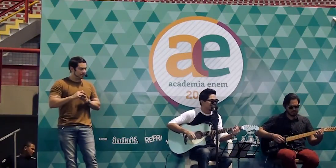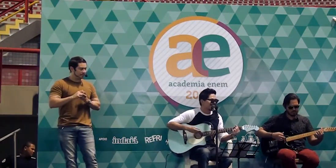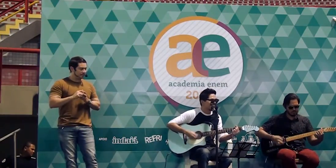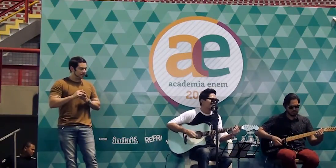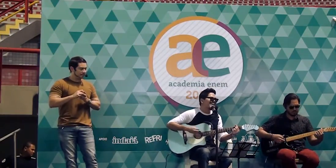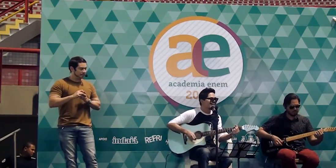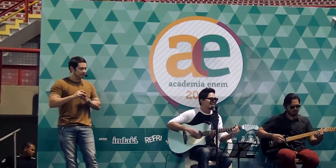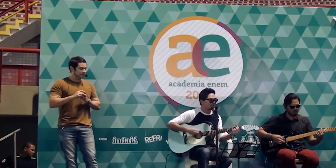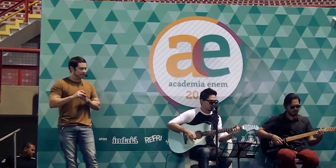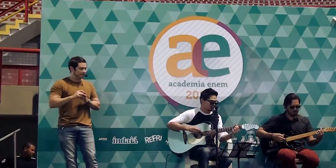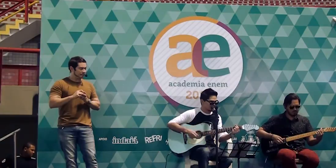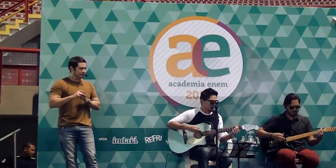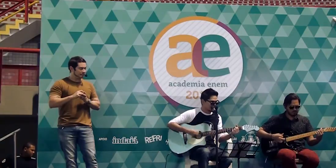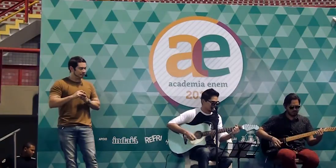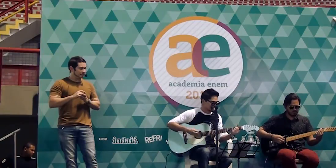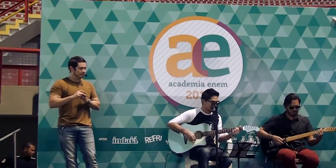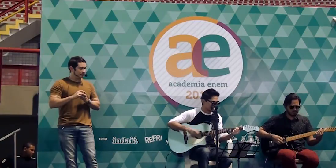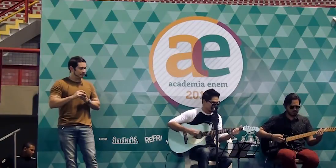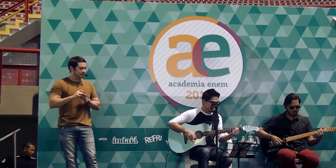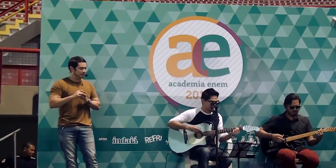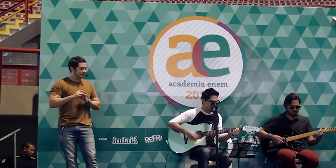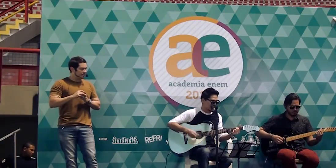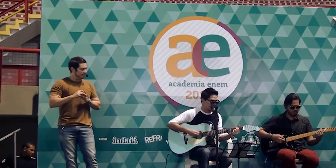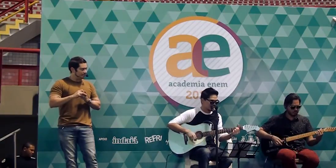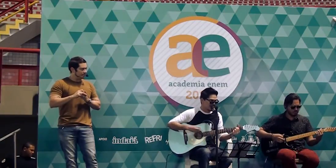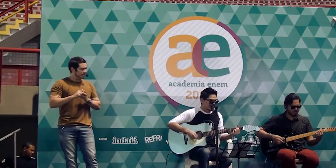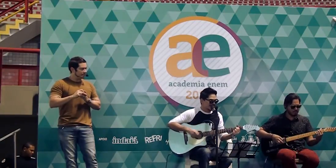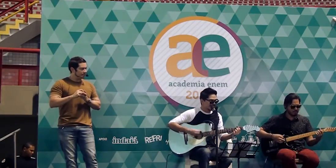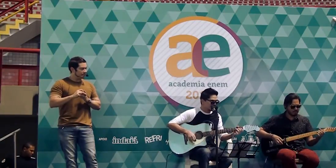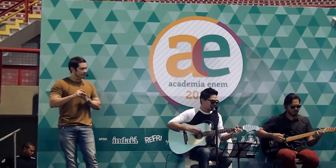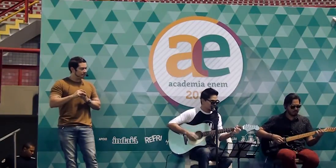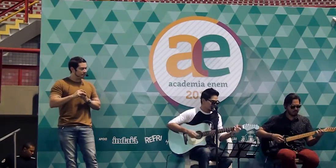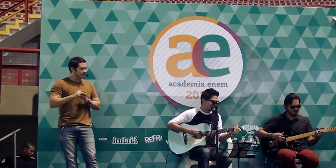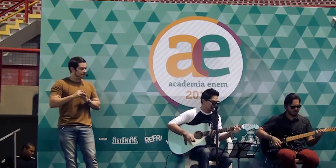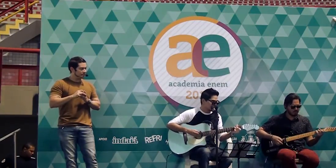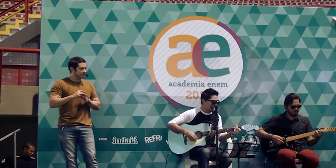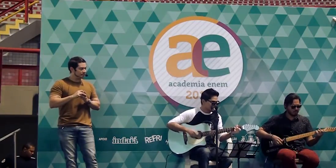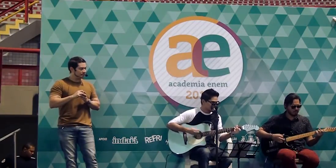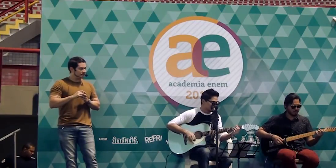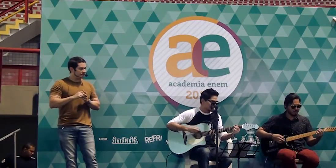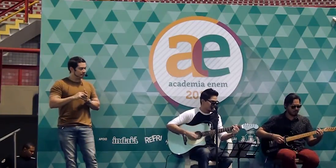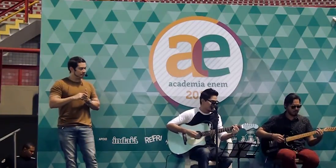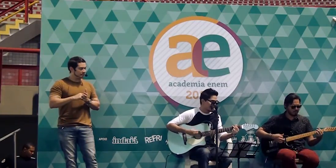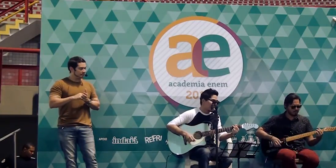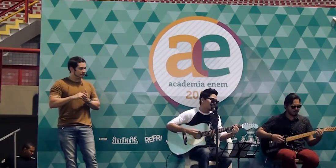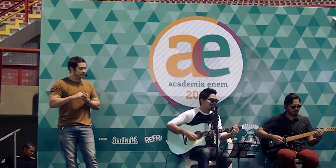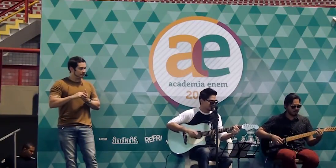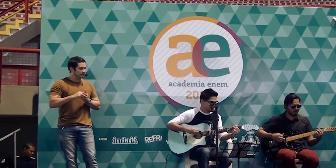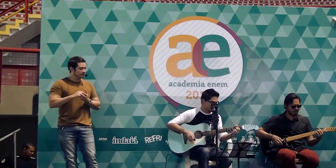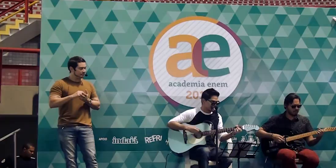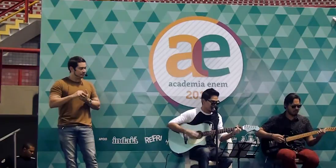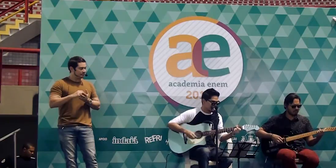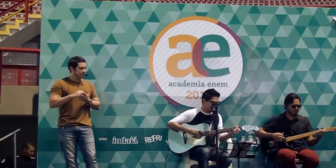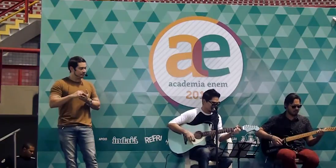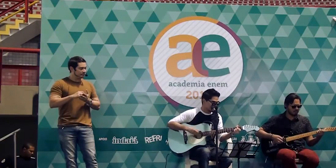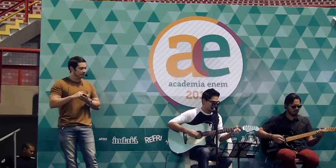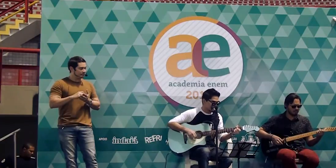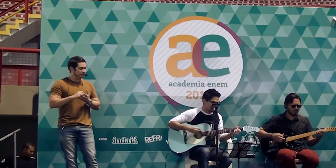o que fazer. Foi o repórter da televisão que deu notícia do duelo na TV.